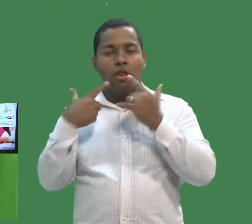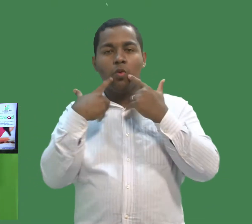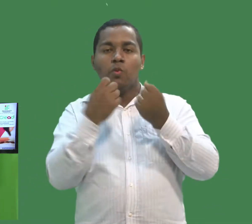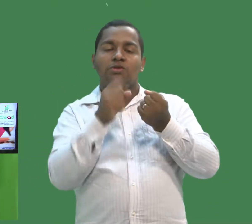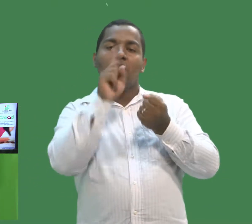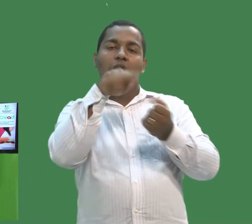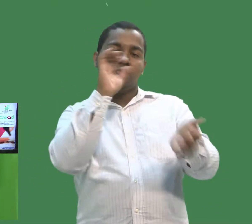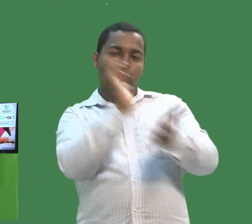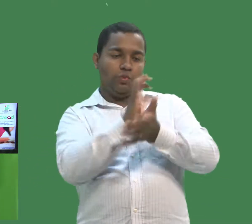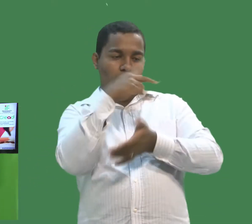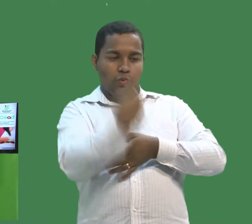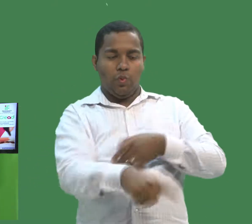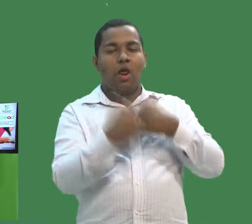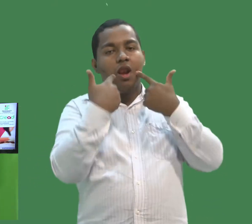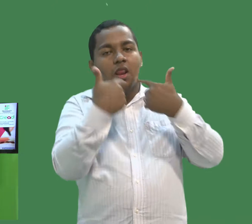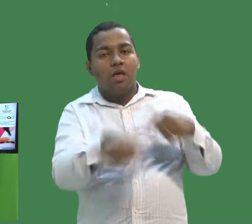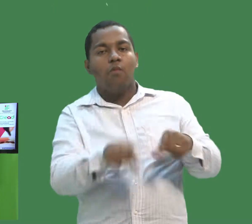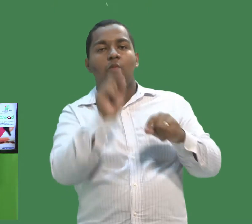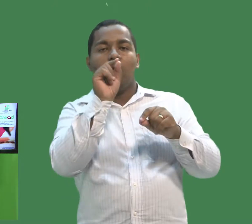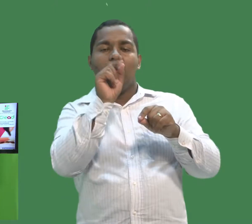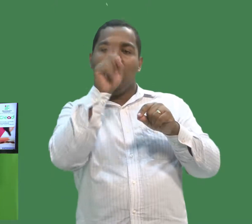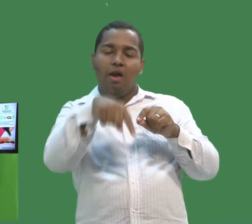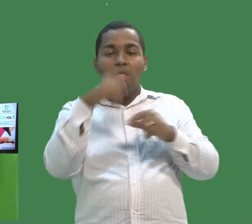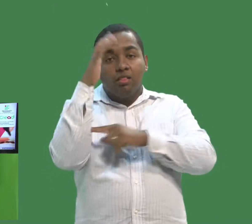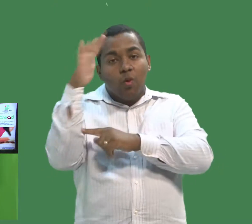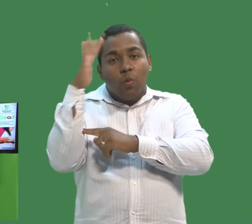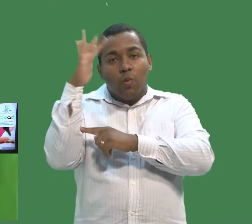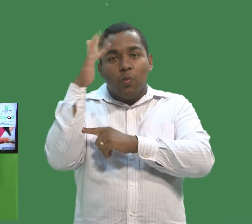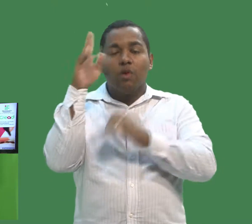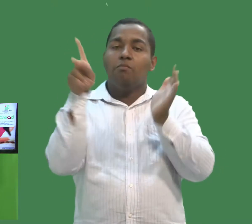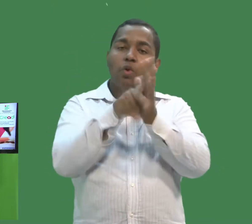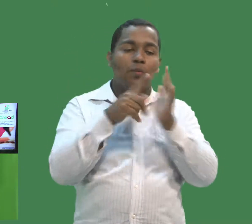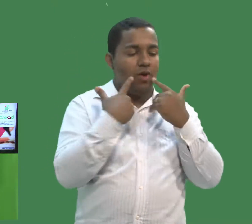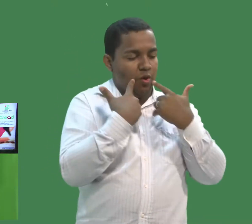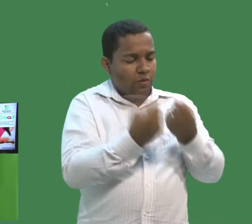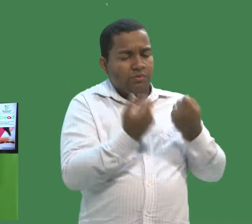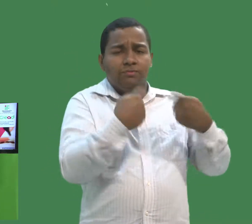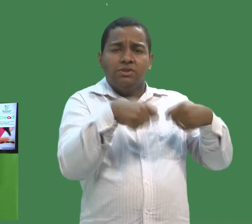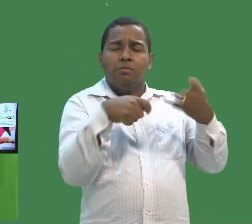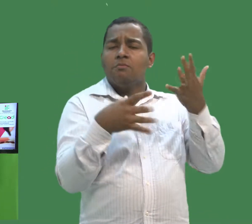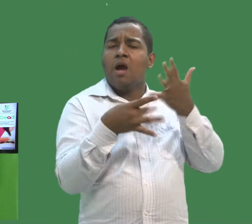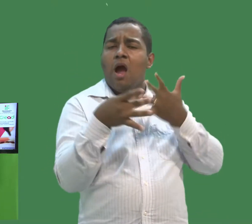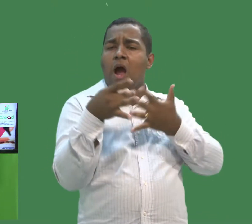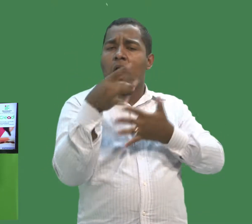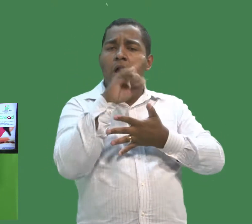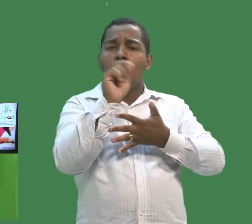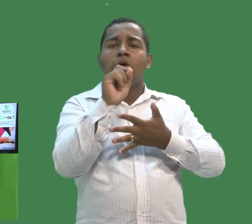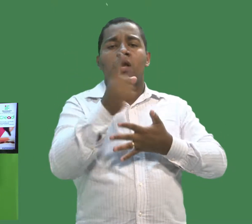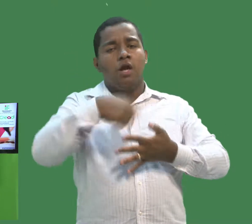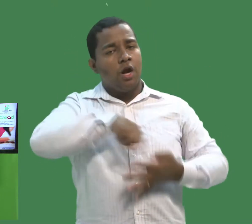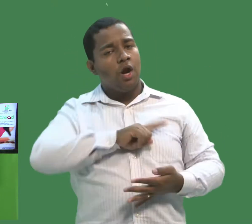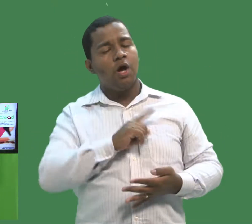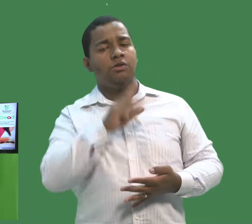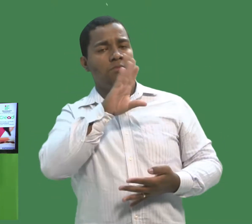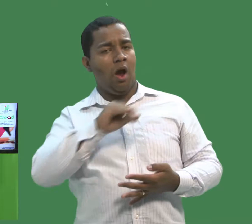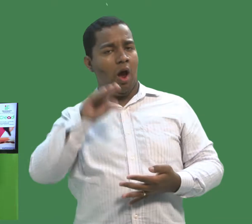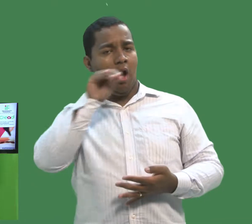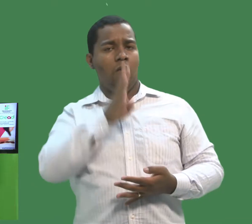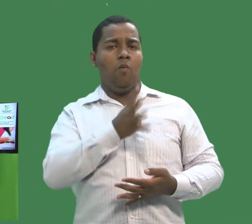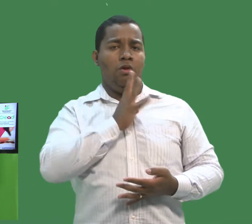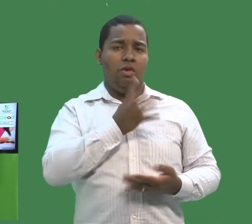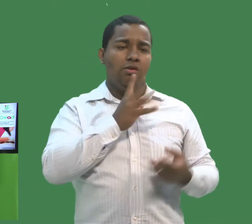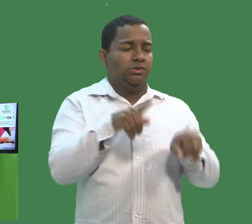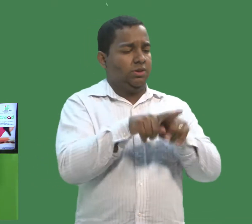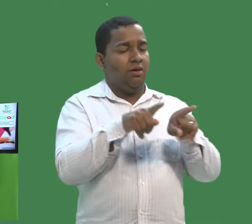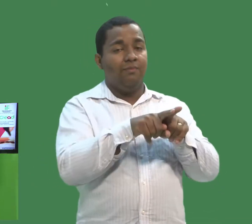da estrutura da língua criando teorias. Uma teoria linguística deve descrever o que os falantes conhecem sobre suas línguas